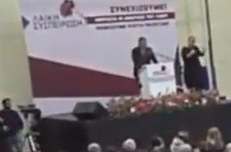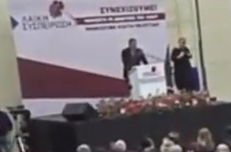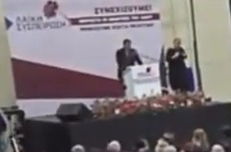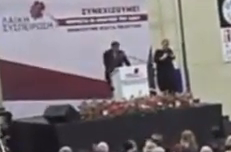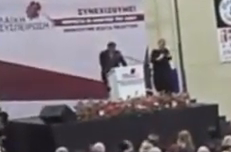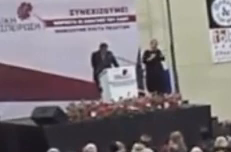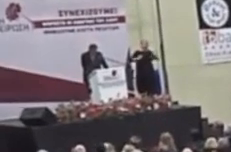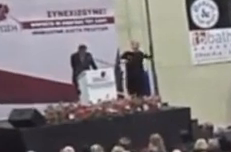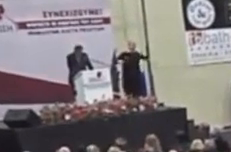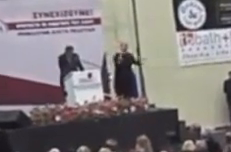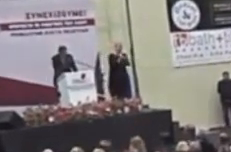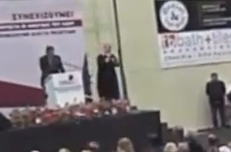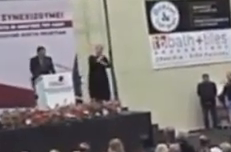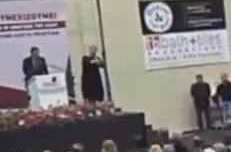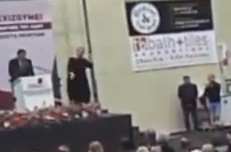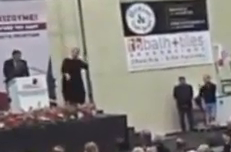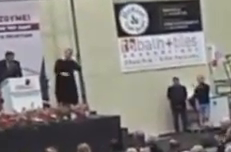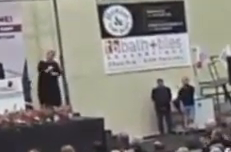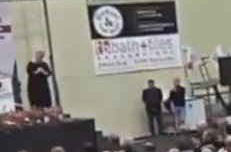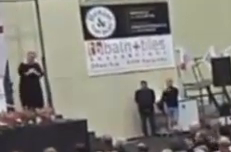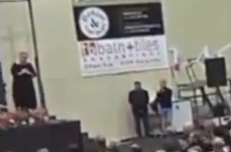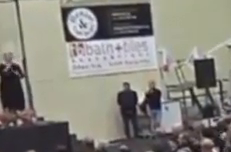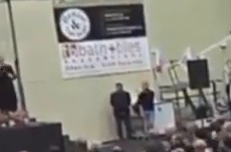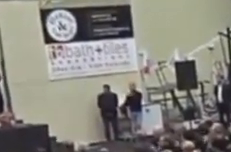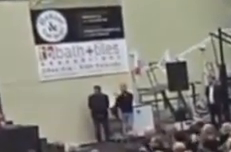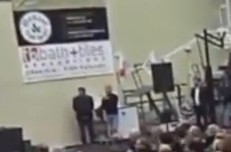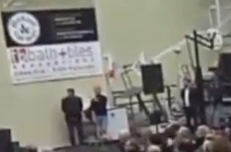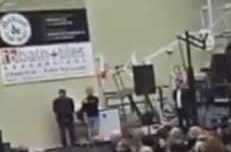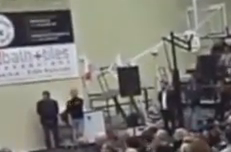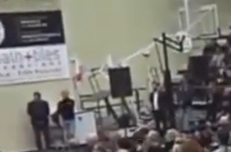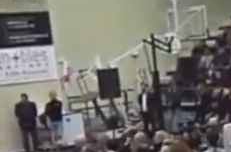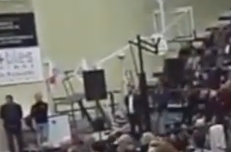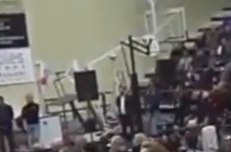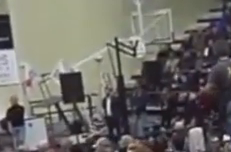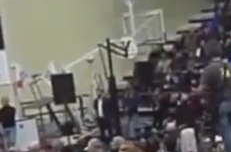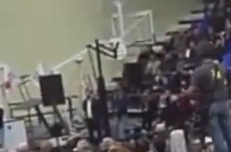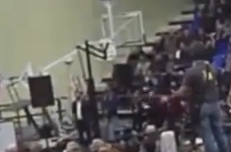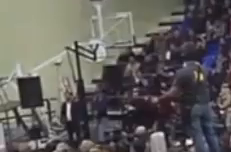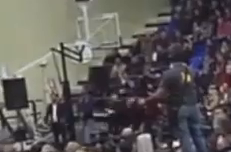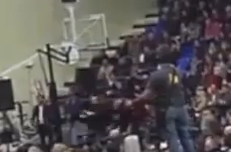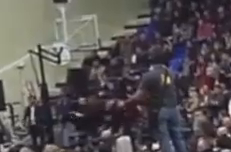με τους αγώνες μας θα αναγκαστούν να μας το παραχωρήσουν.